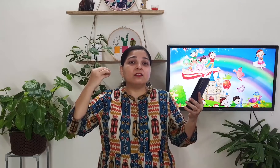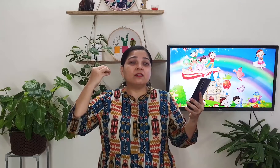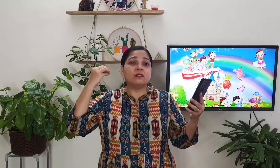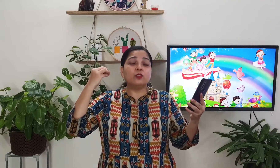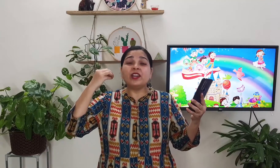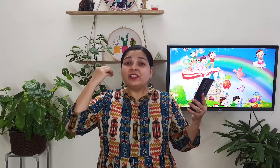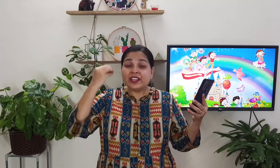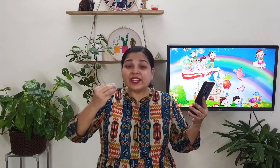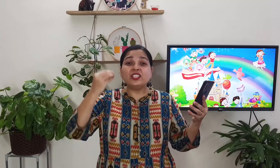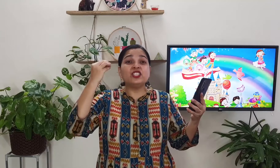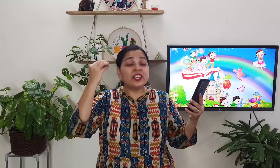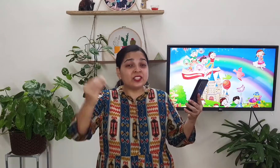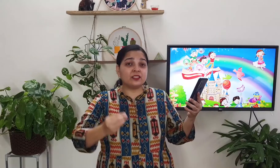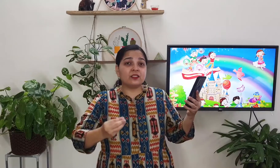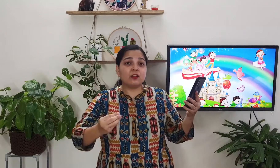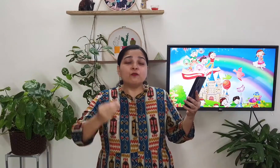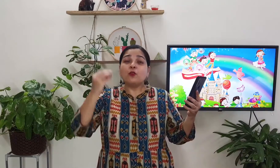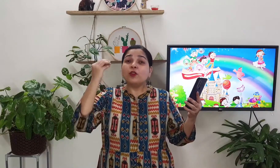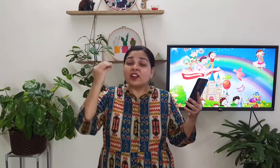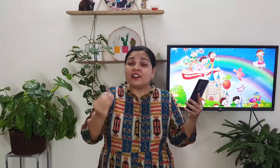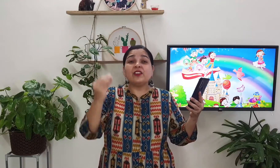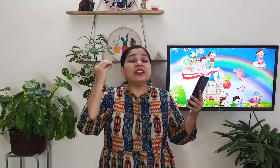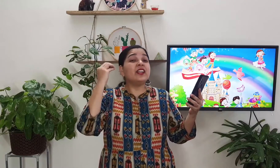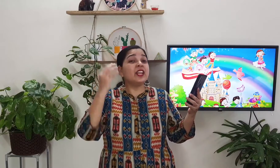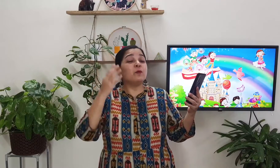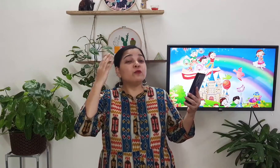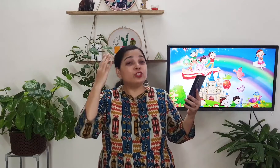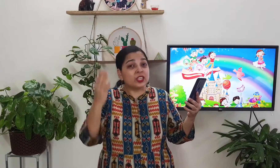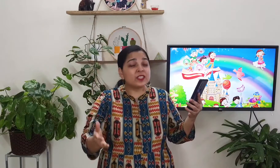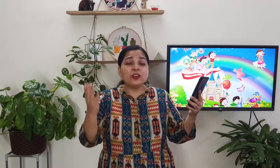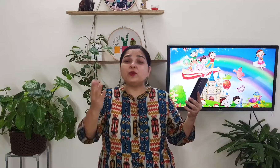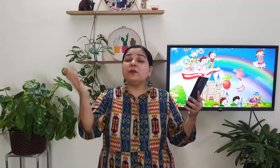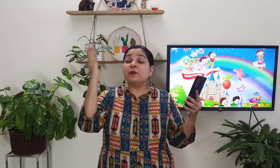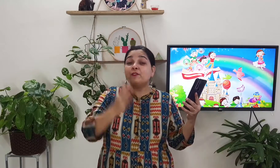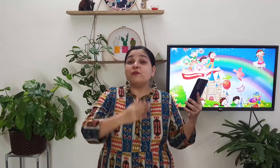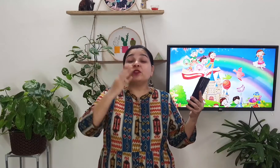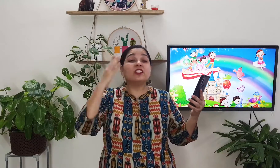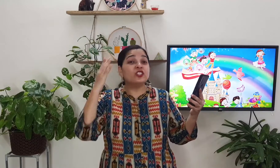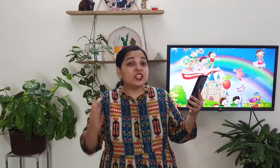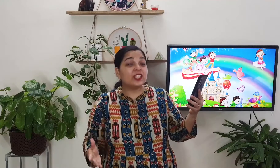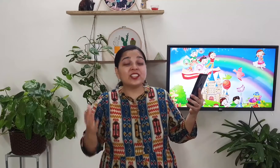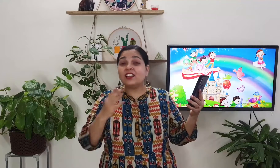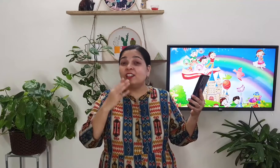நகரத்துக்கு, நாட்டிற்கு, தேசத்திற்கு, உங்களை சுற்றியுள்ள மக்களுக்கு கேட்கலாம். அது உங்களுக்கு